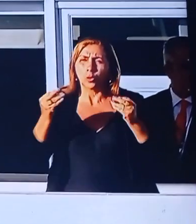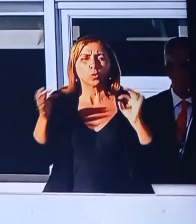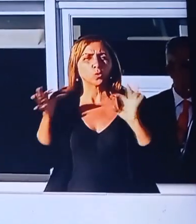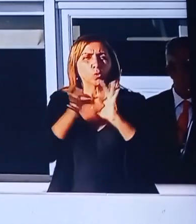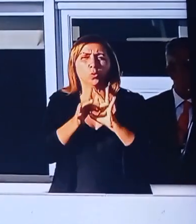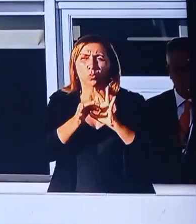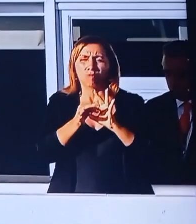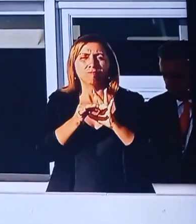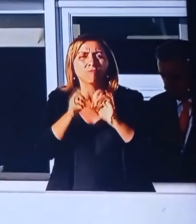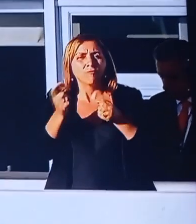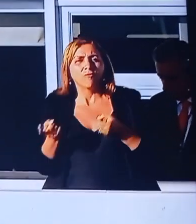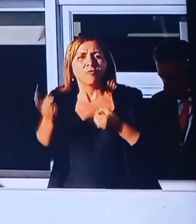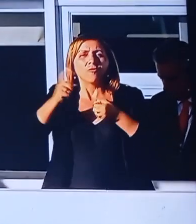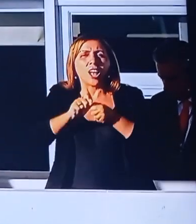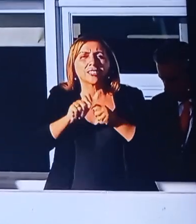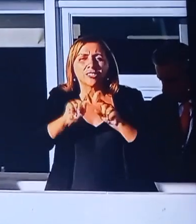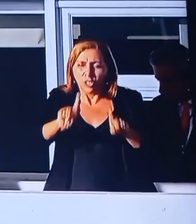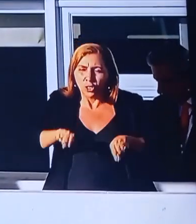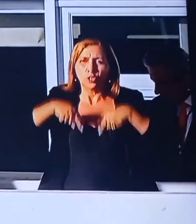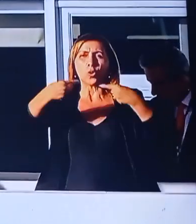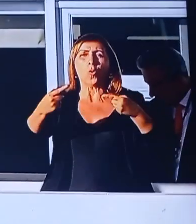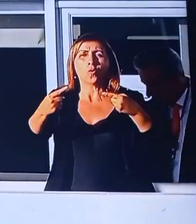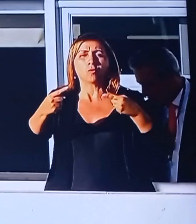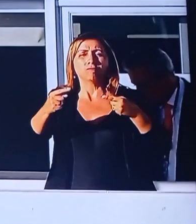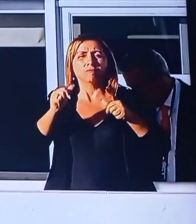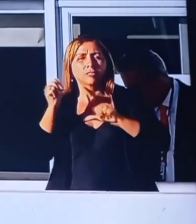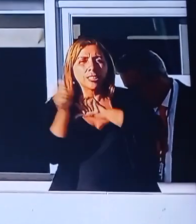juntos reconstruir e